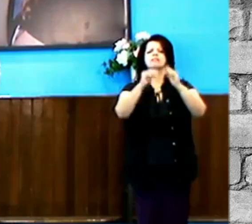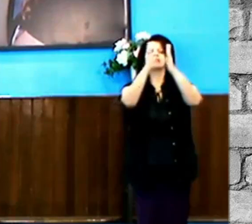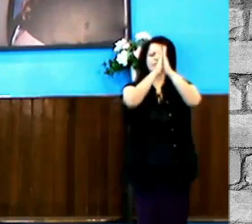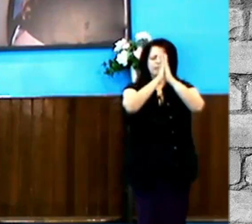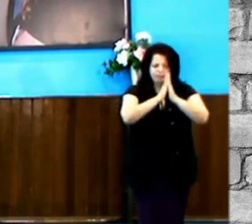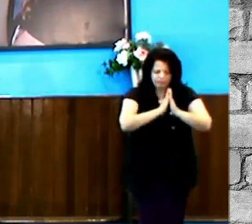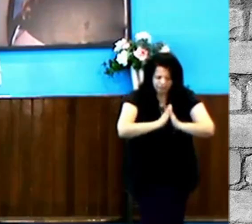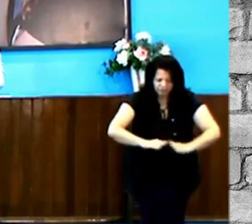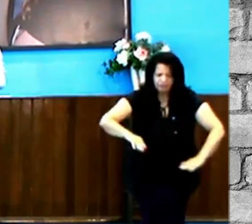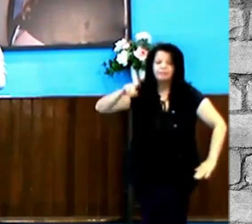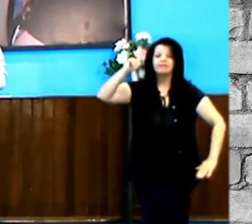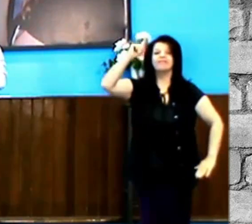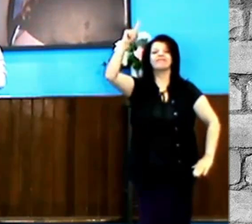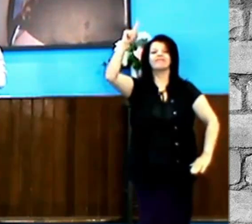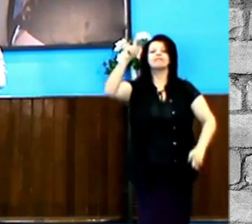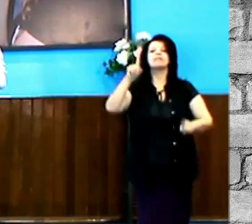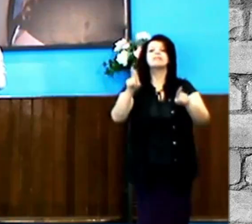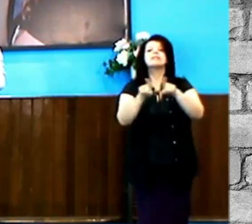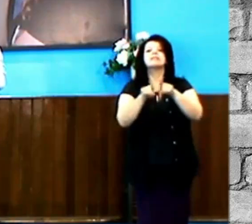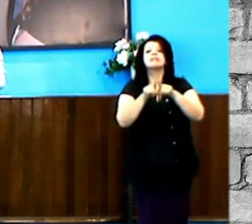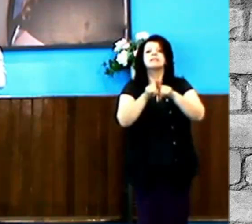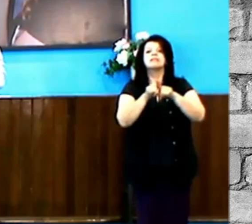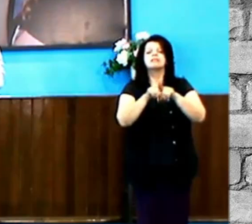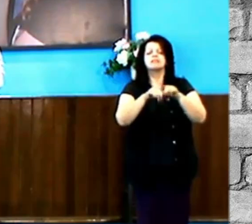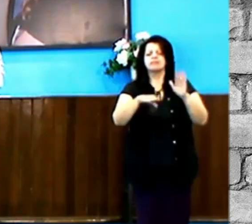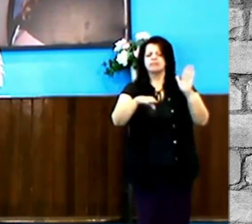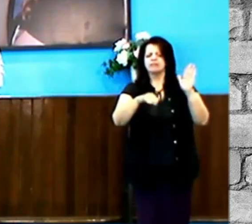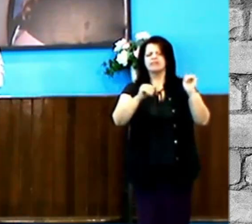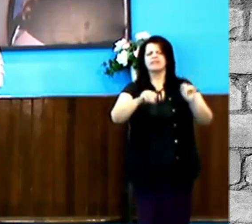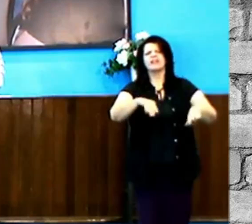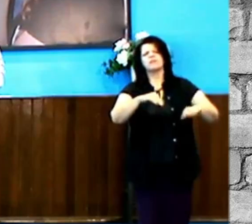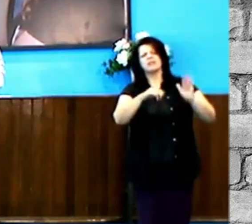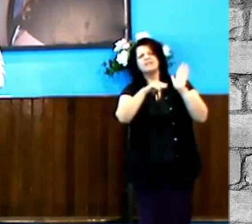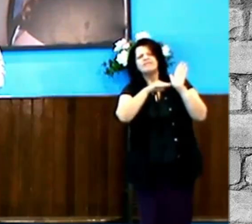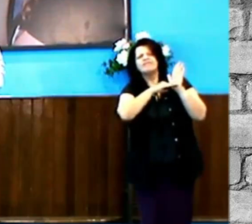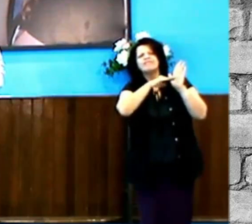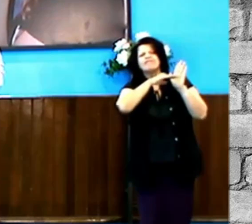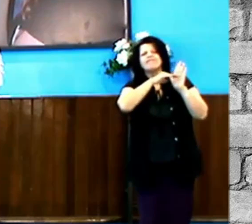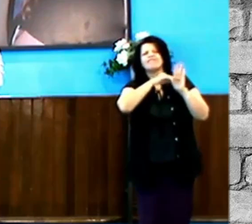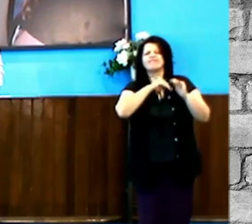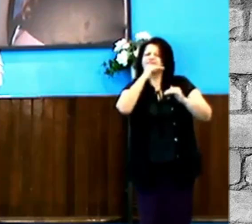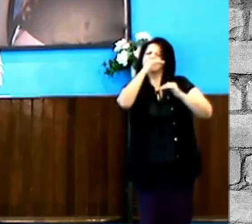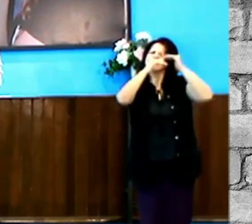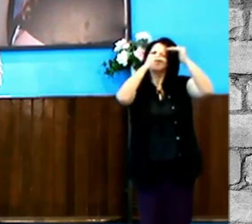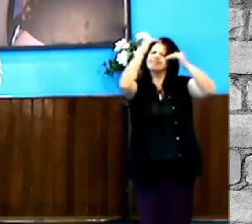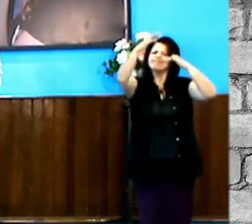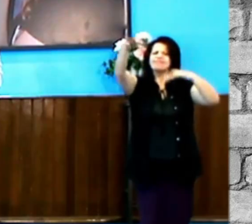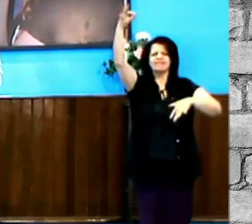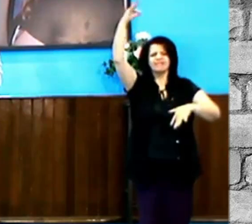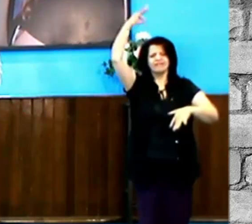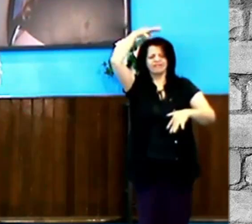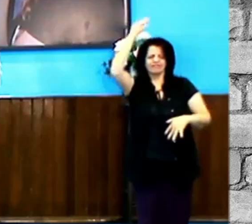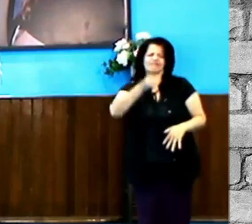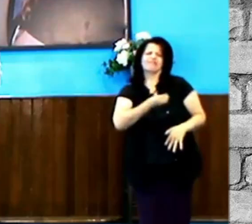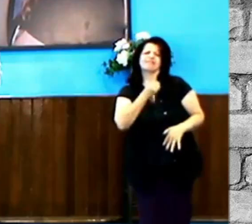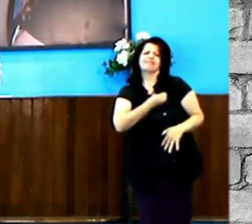é a nossa edificação mútua. E o nosso terceiro motivo de existência é proclamar o Evangelho do Senhor Jesus Cristo enquanto